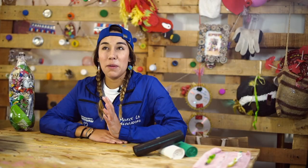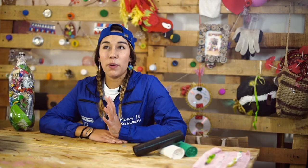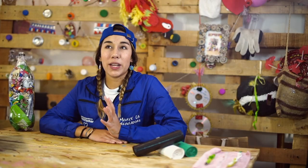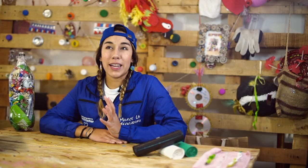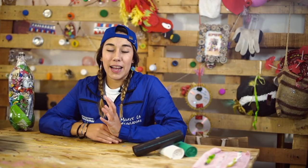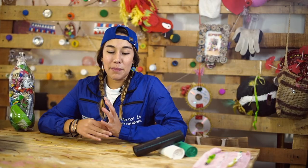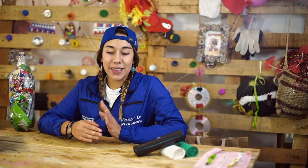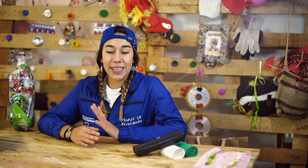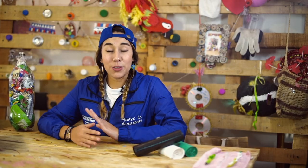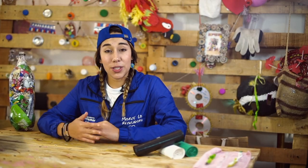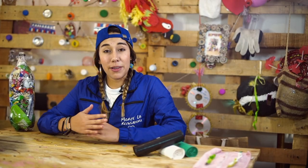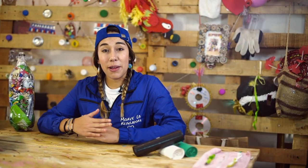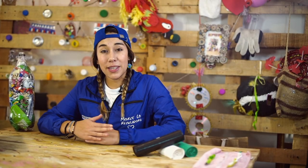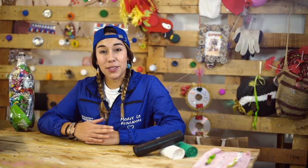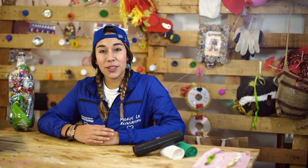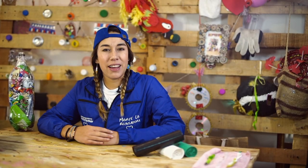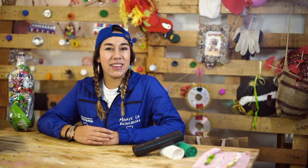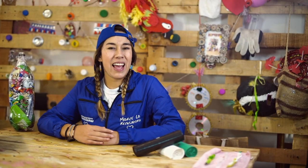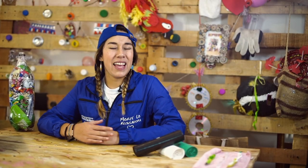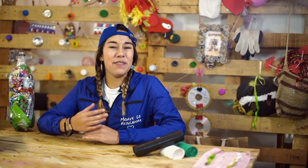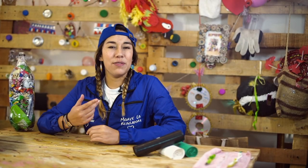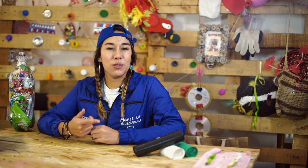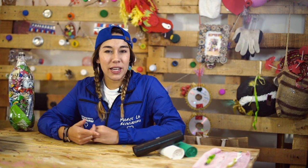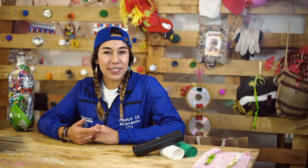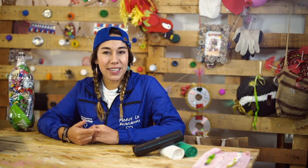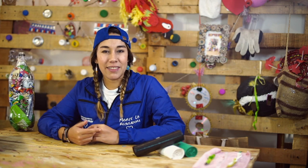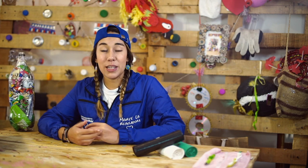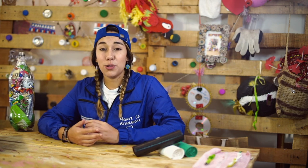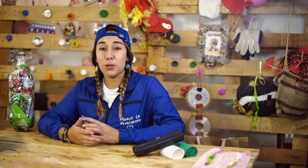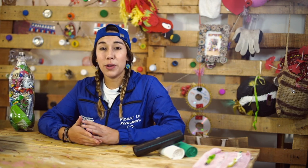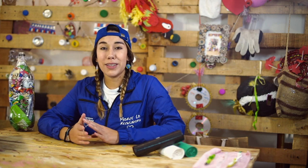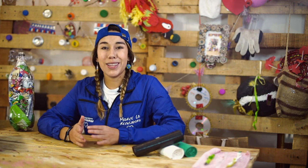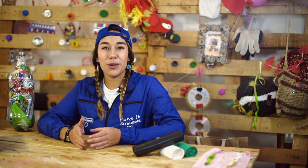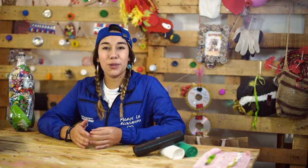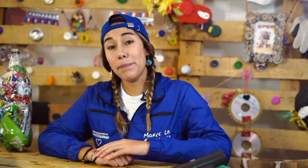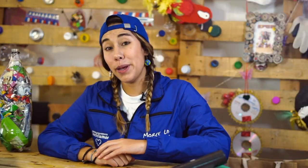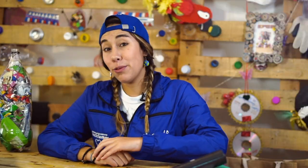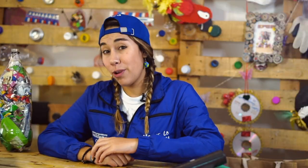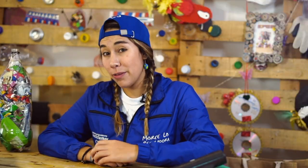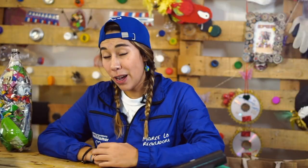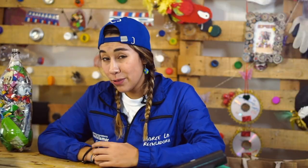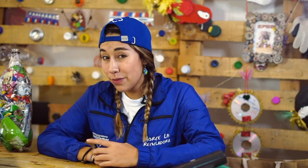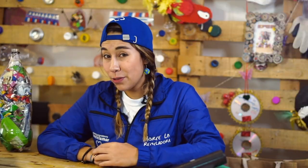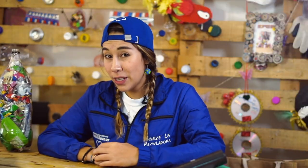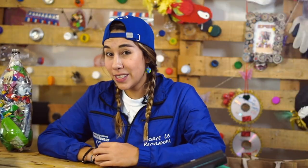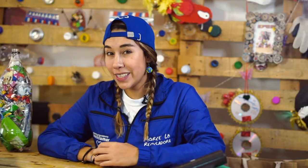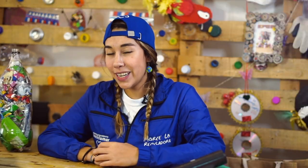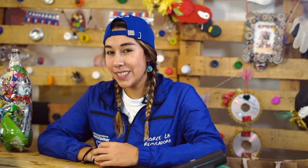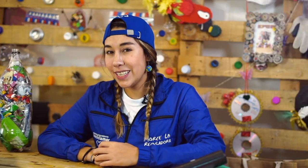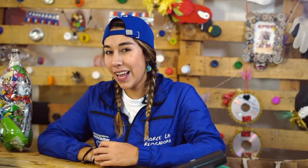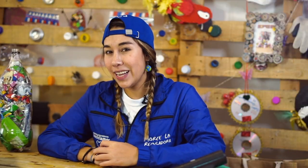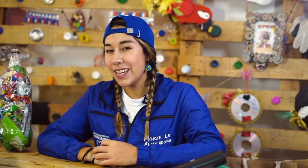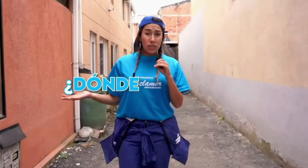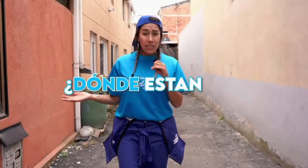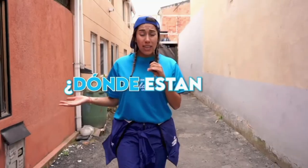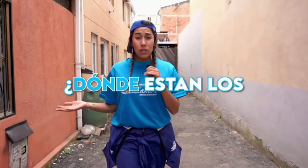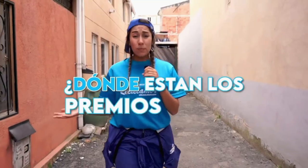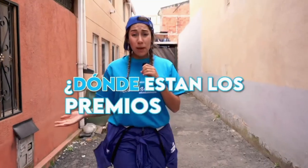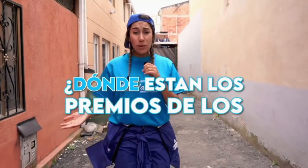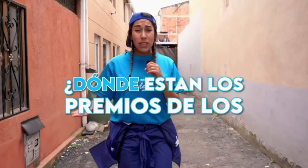Porque realmente yo sí había visto que había influencer, había youtuber de todo, pero no había un influencer del reciclaje. ¿Dónde están los premios de